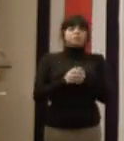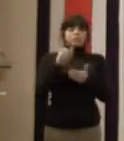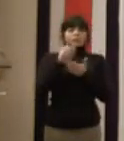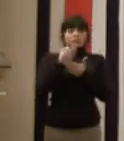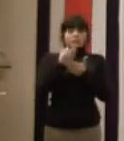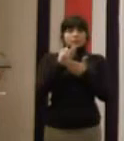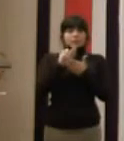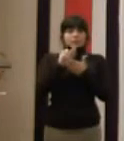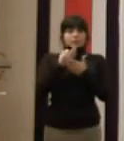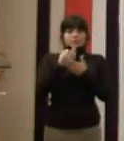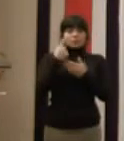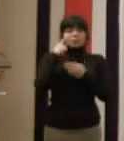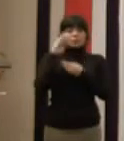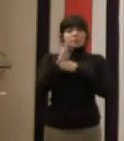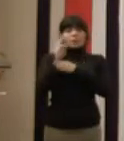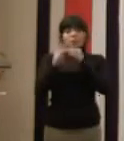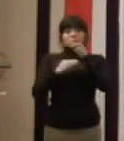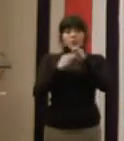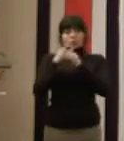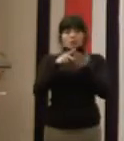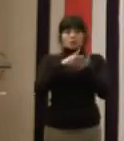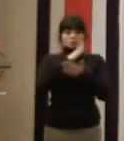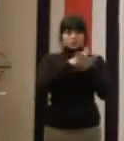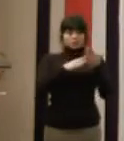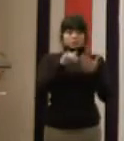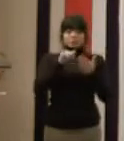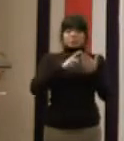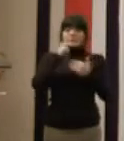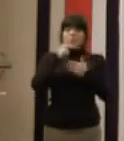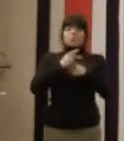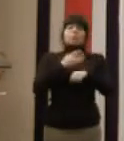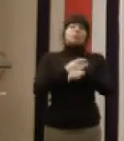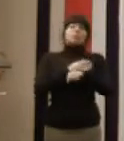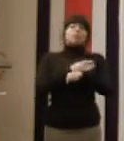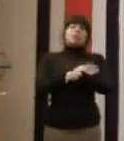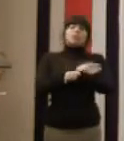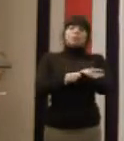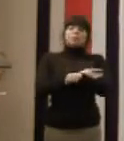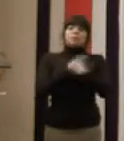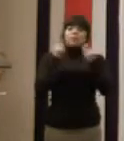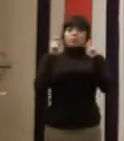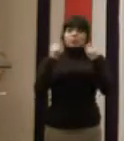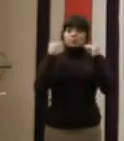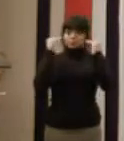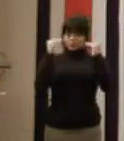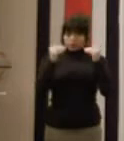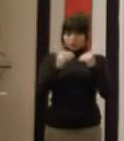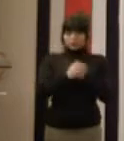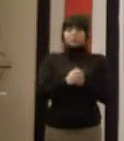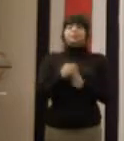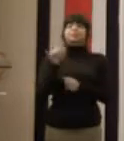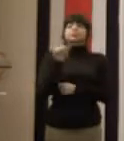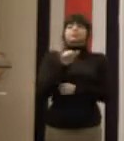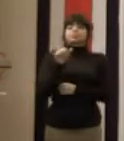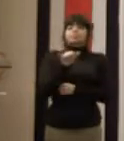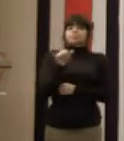financiado por el Banco Mundial. Ese programa de mejoramiento de la educación superior